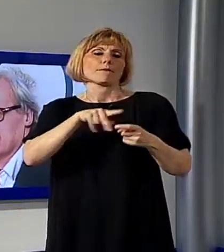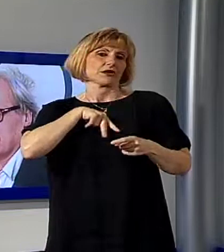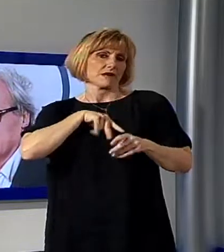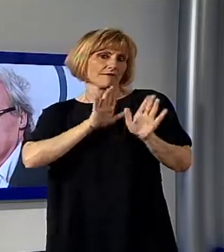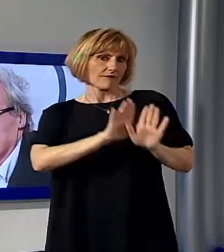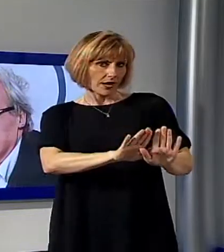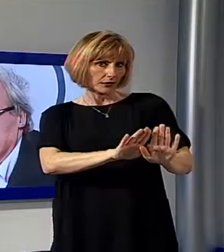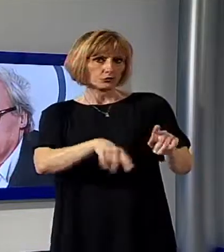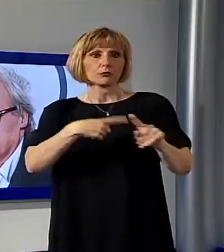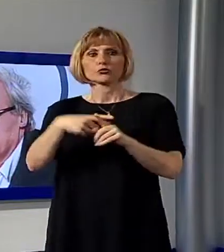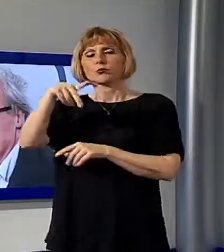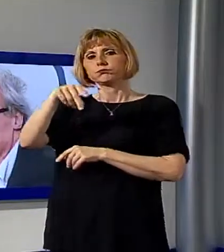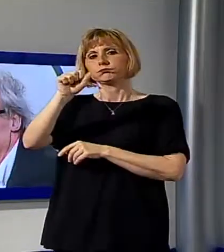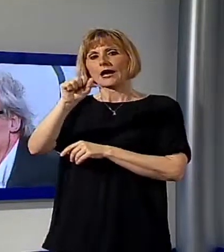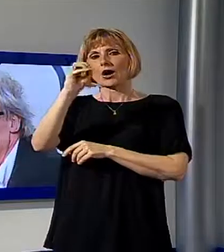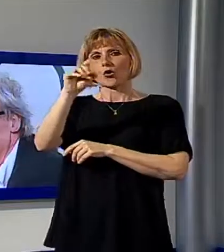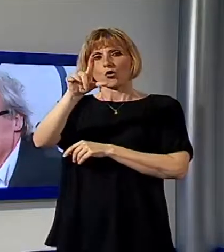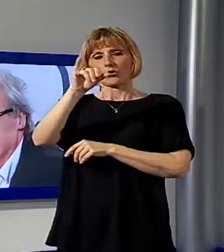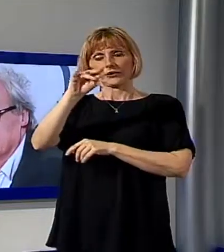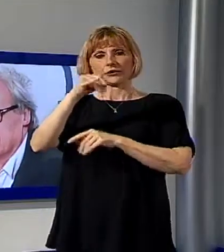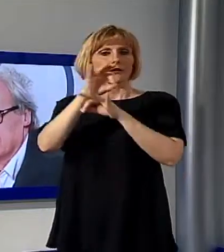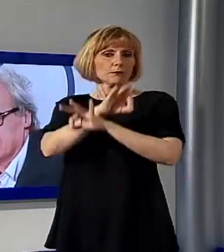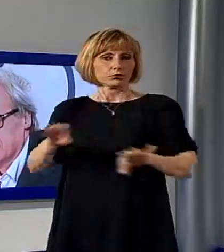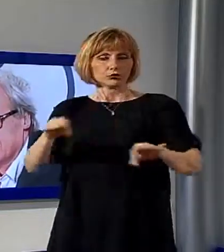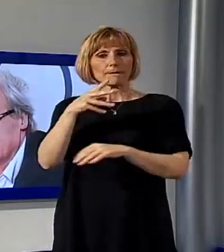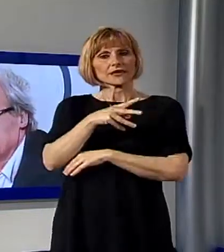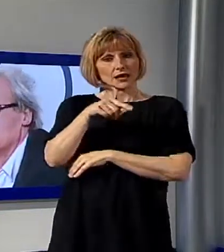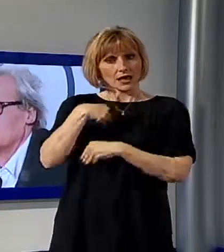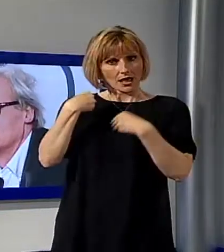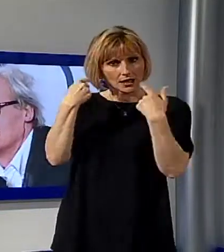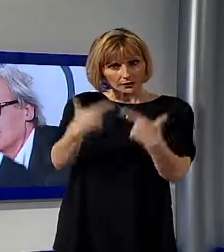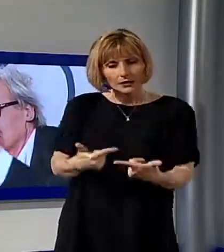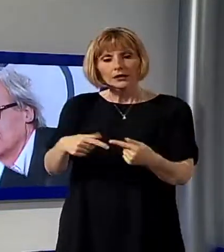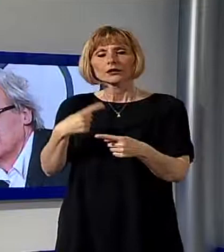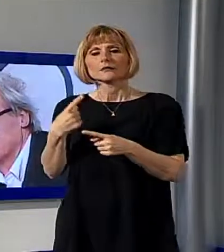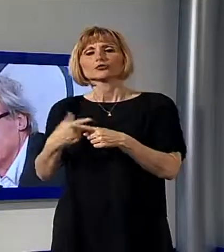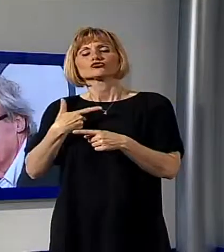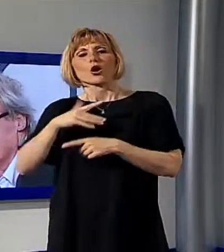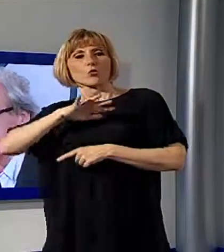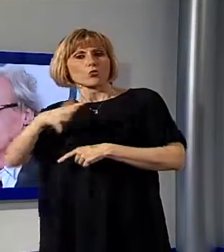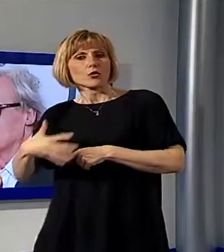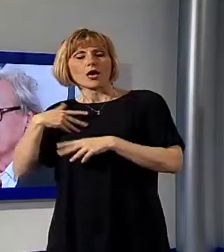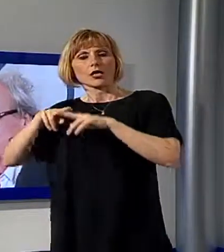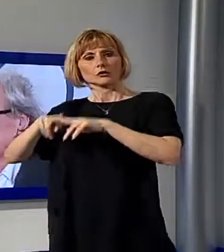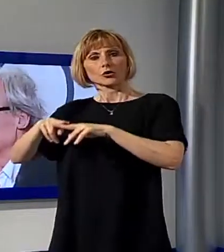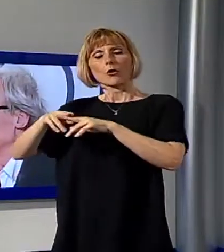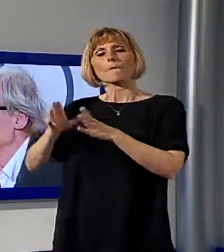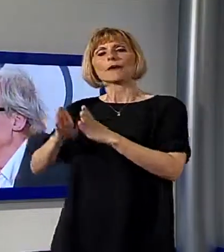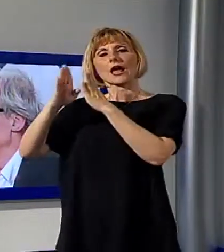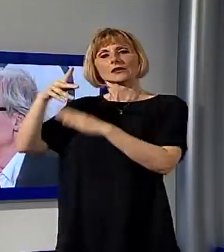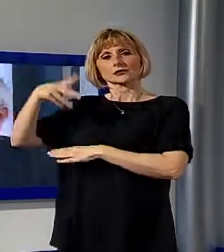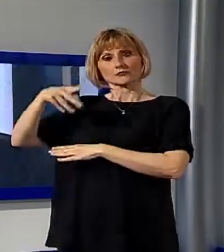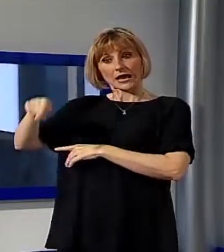quadro di Paolini messo a disposizione da Francesco Micheli e un ritratto del Pontormo custodito a Palazzo Manzi, luogo